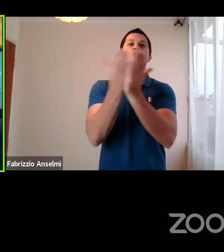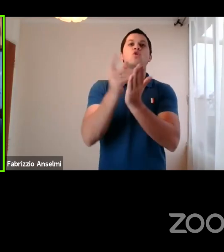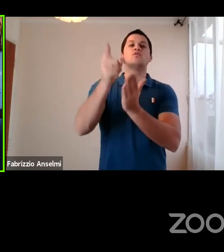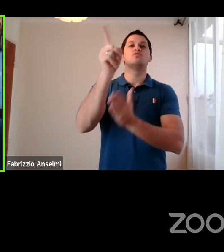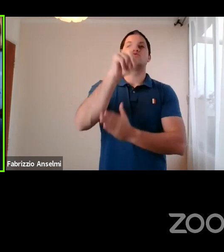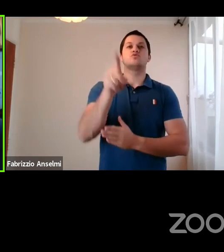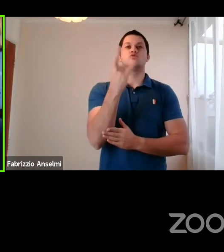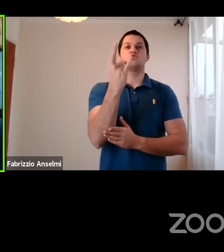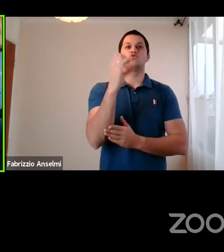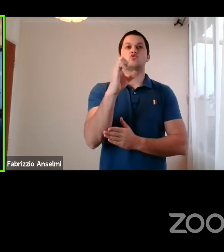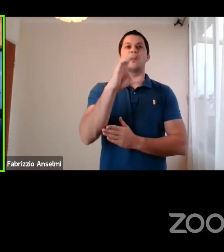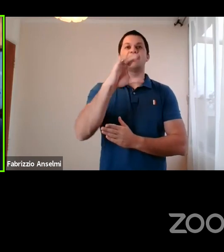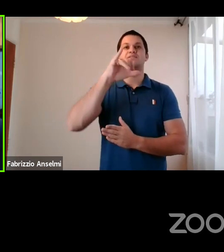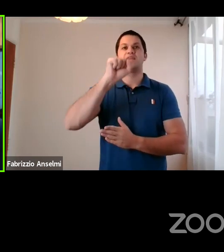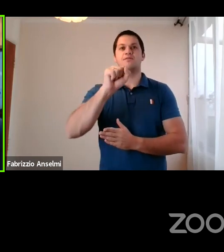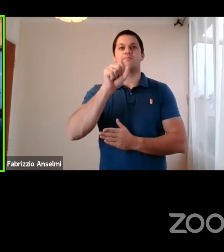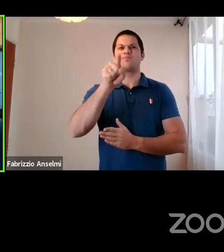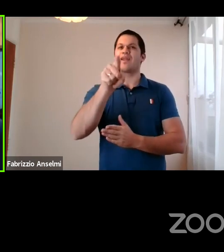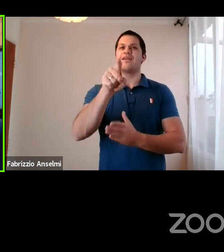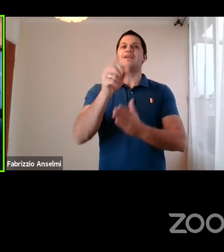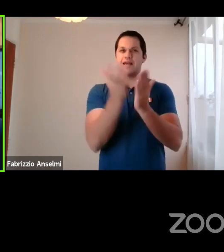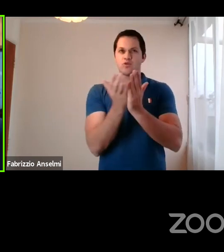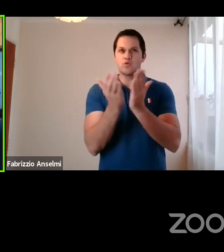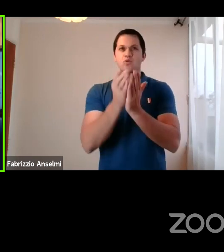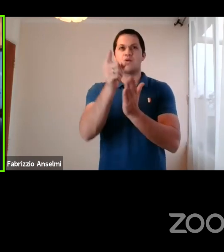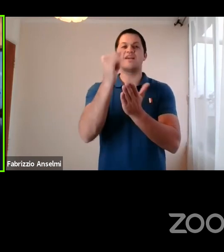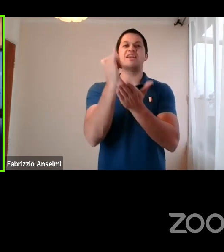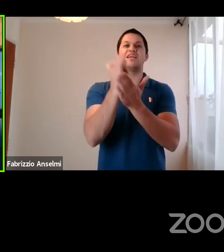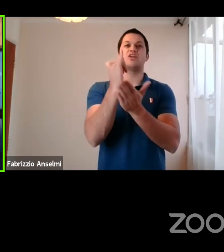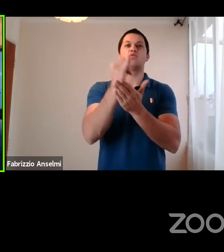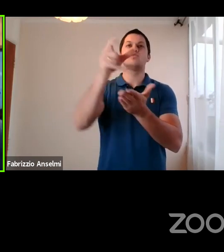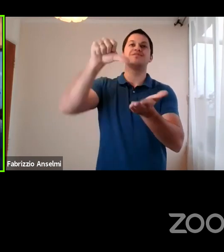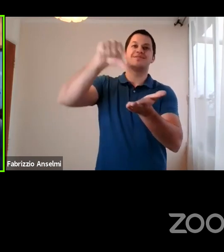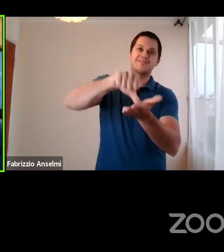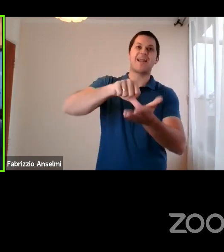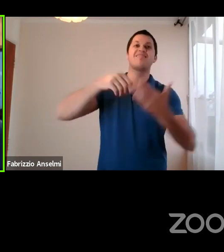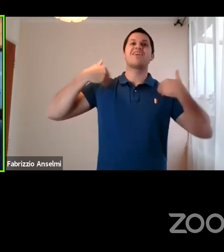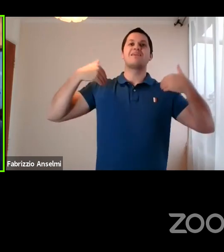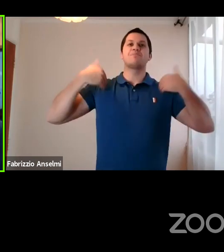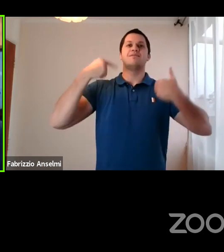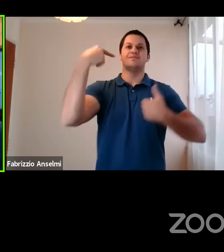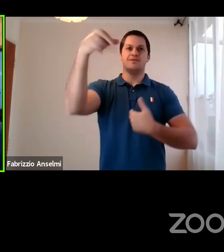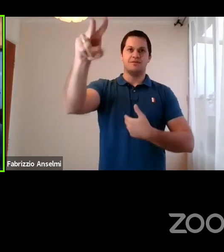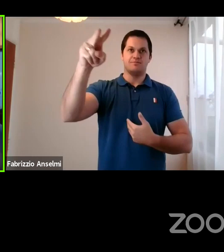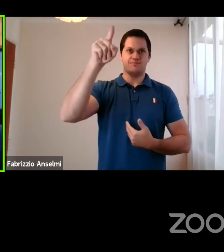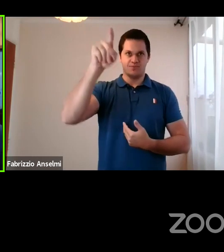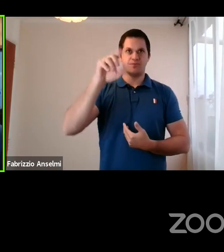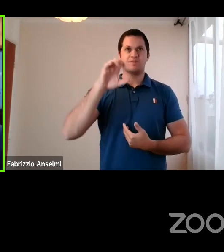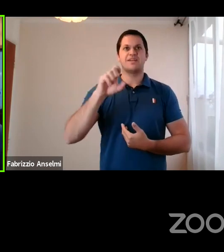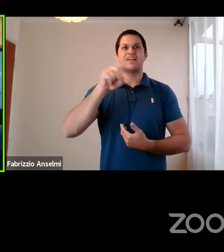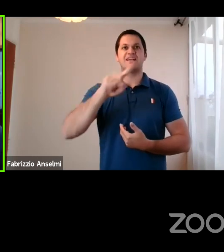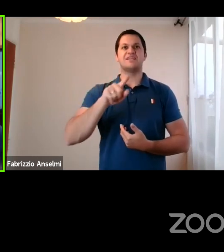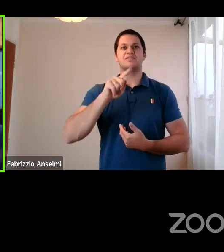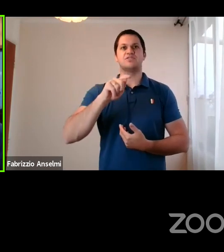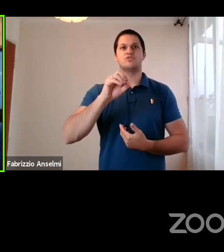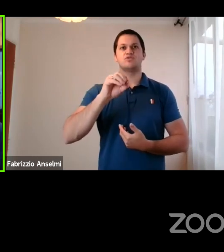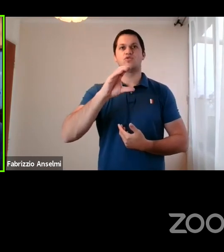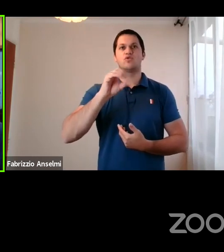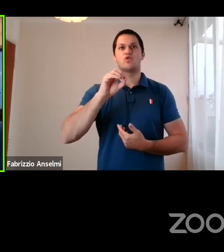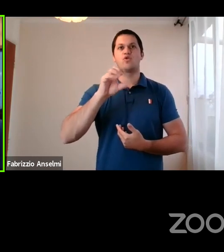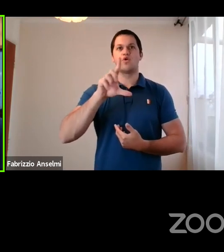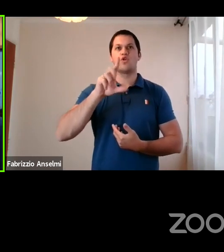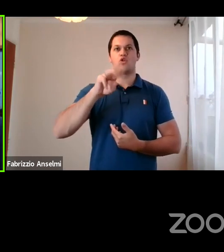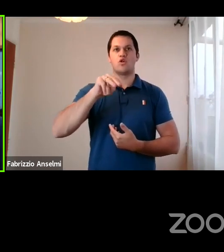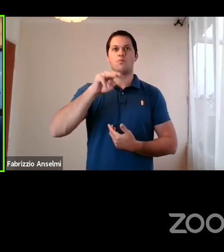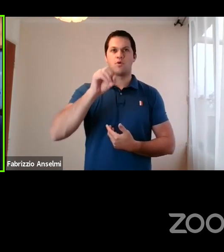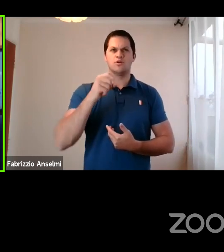Central de Gimnasia de Estocolmo. Según las cuentas que yo he podido sacar, porque eso no está oficial, sino que he tratado de sacar, digamos, de lo que